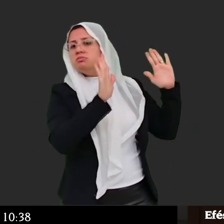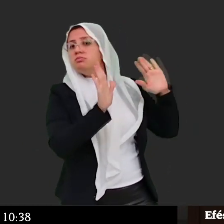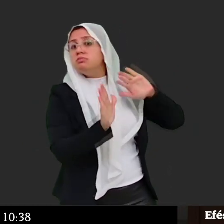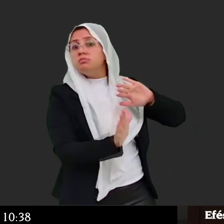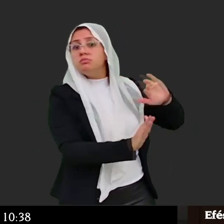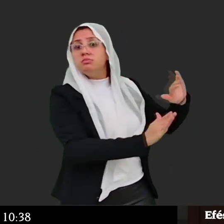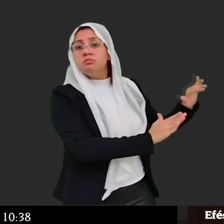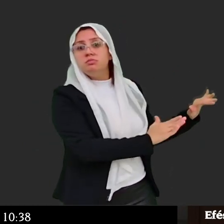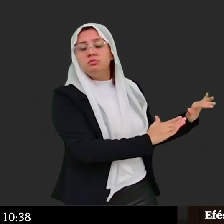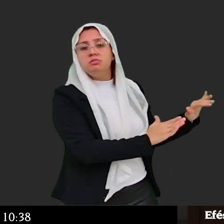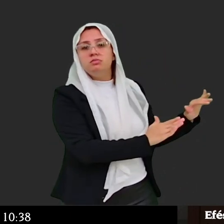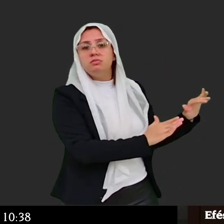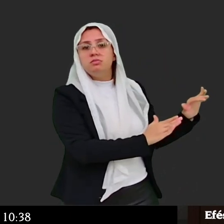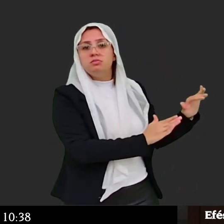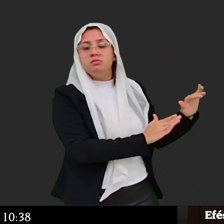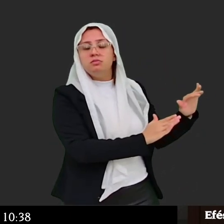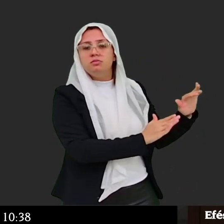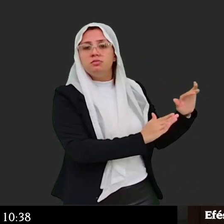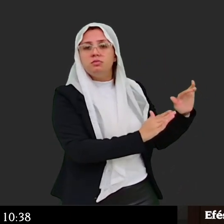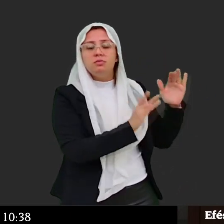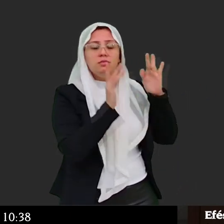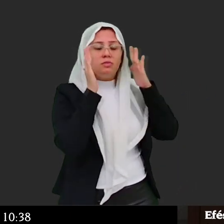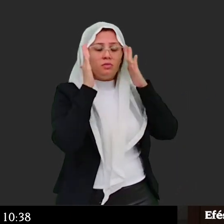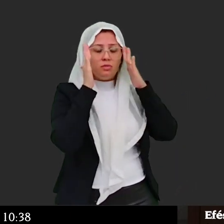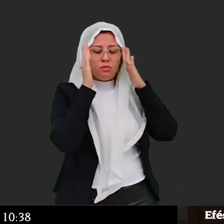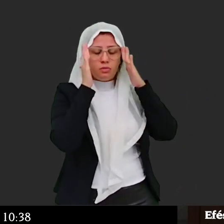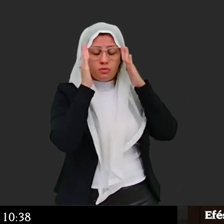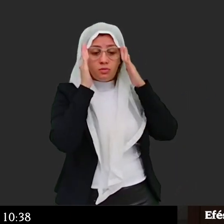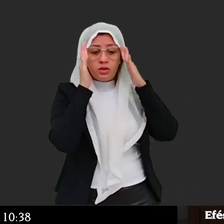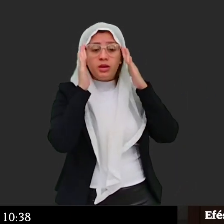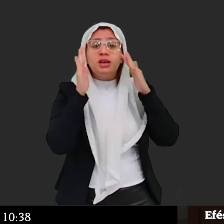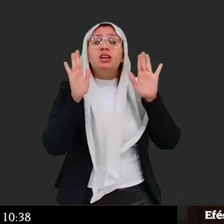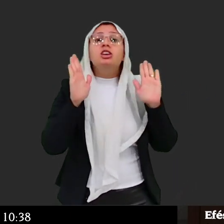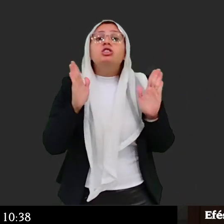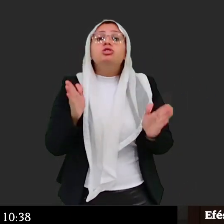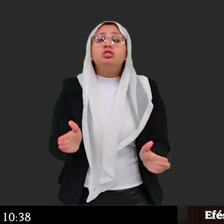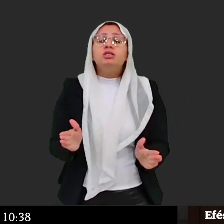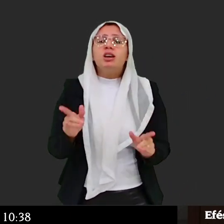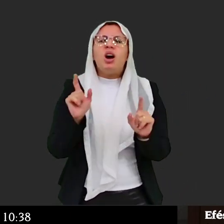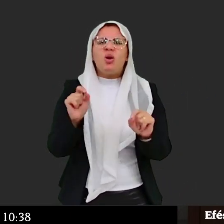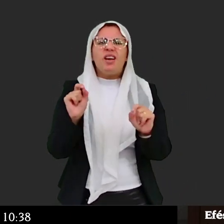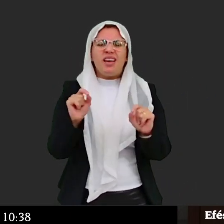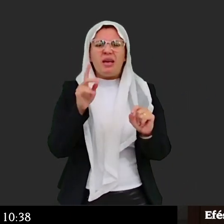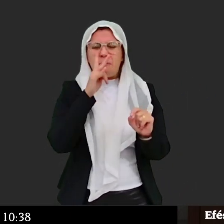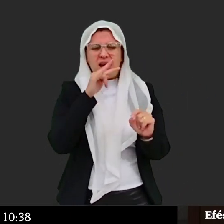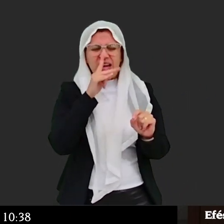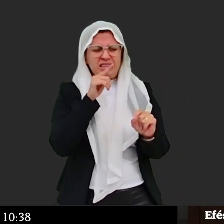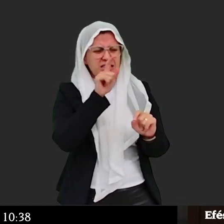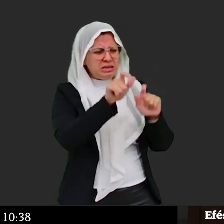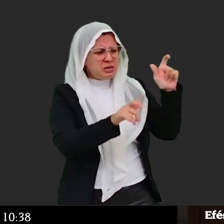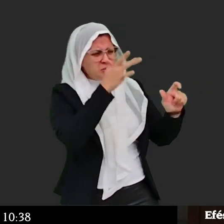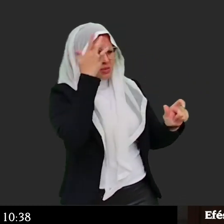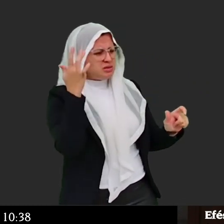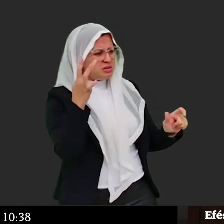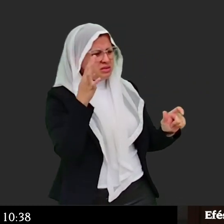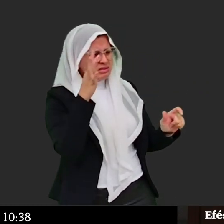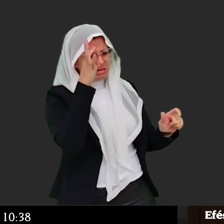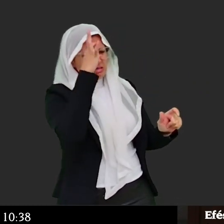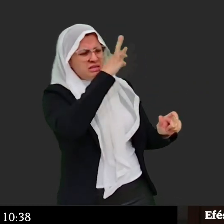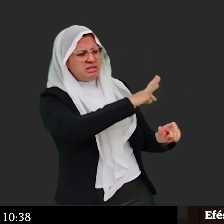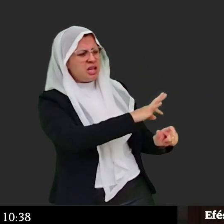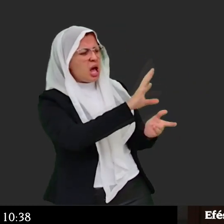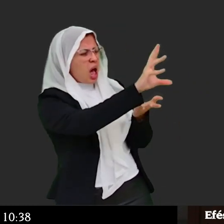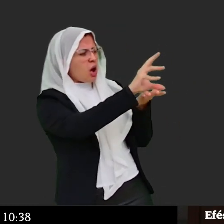entenebrecidos no entendimento, separados da vida de Deus pela ignorância que há neles, pela dureza de